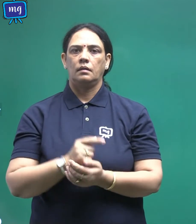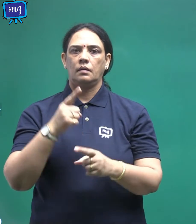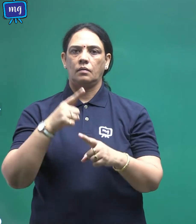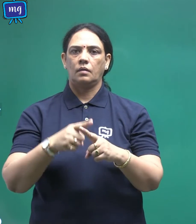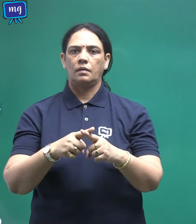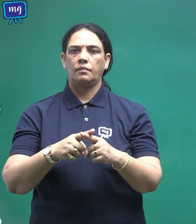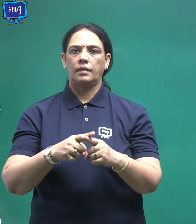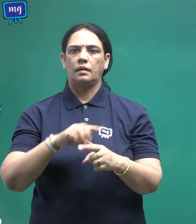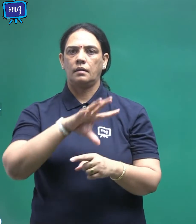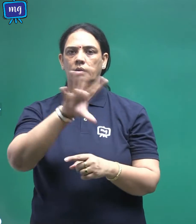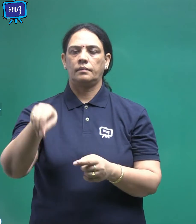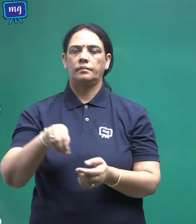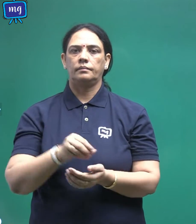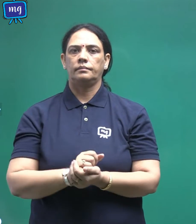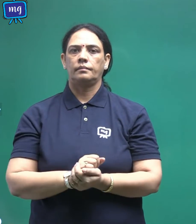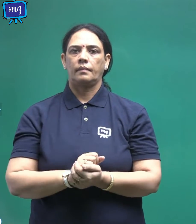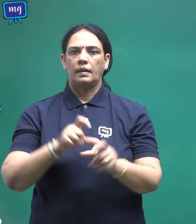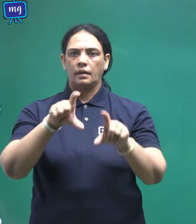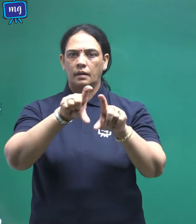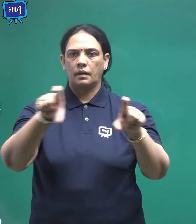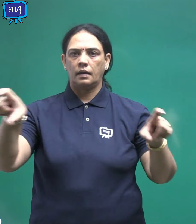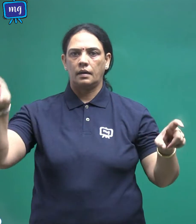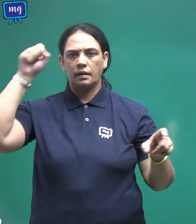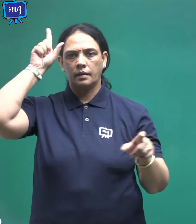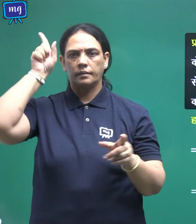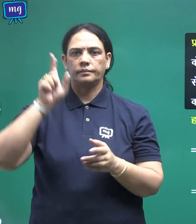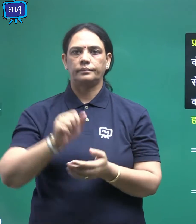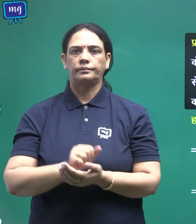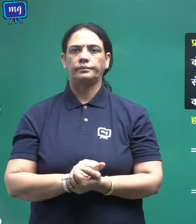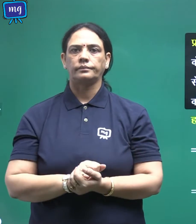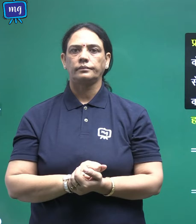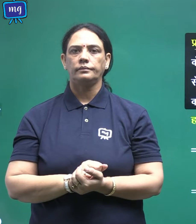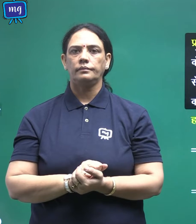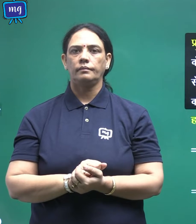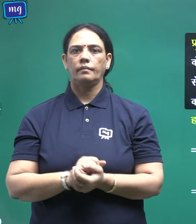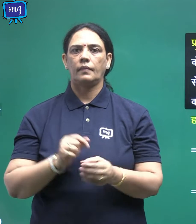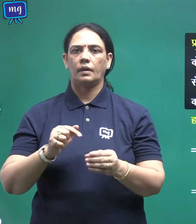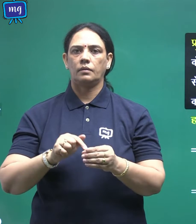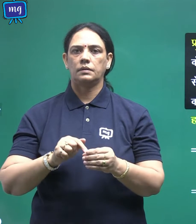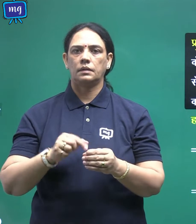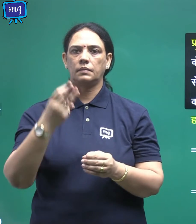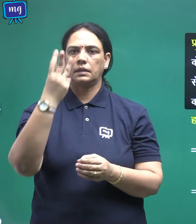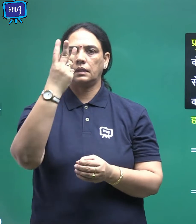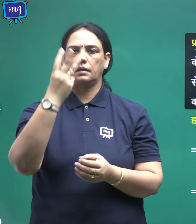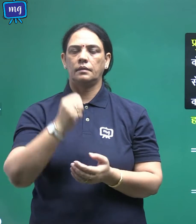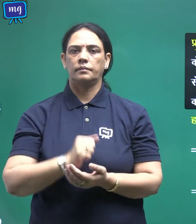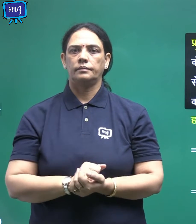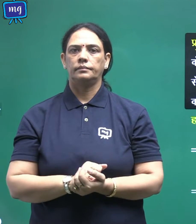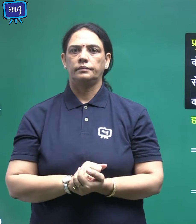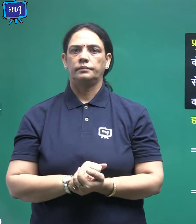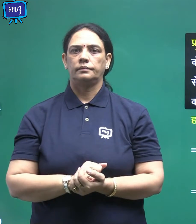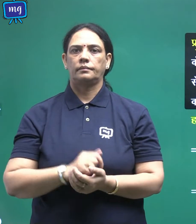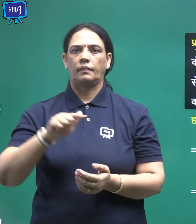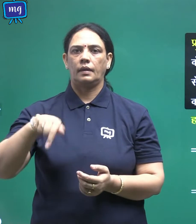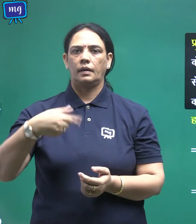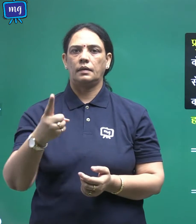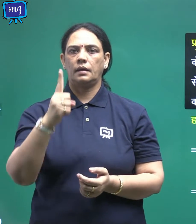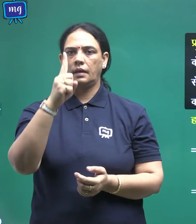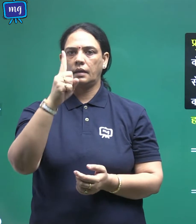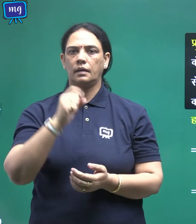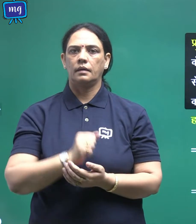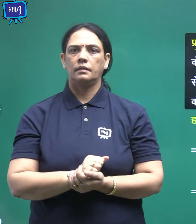गुणनफल। समझ आ गया? प्रश्न नंबर 3, यदि एक